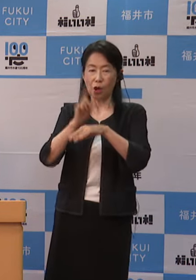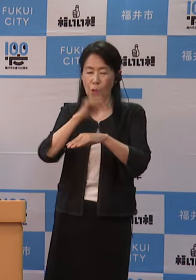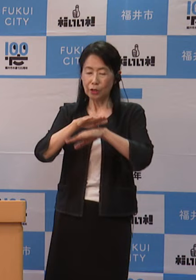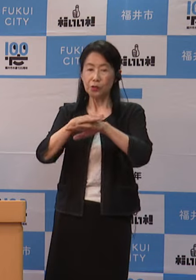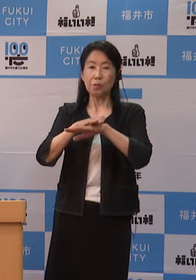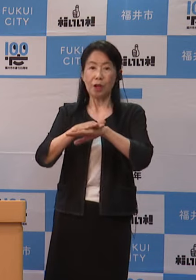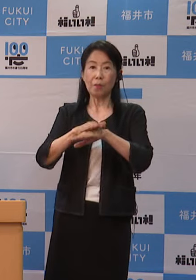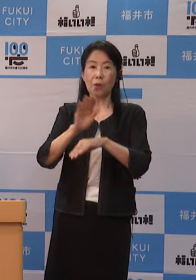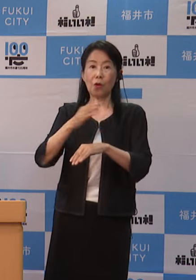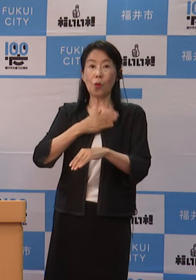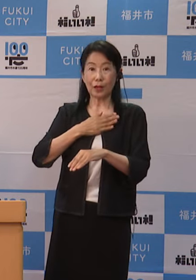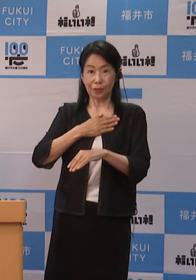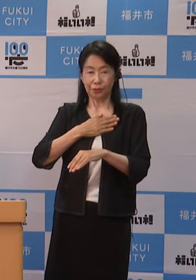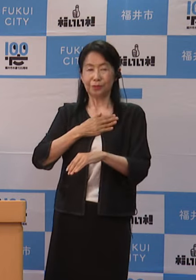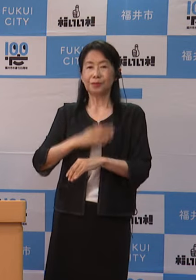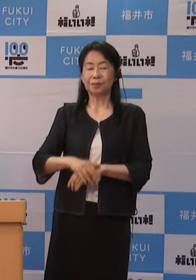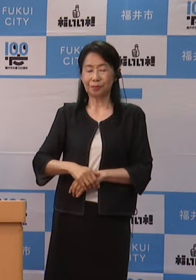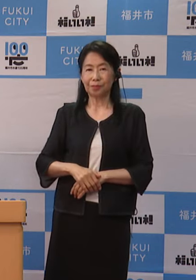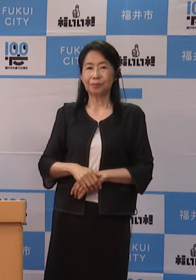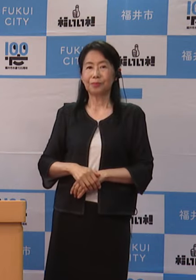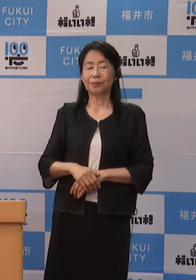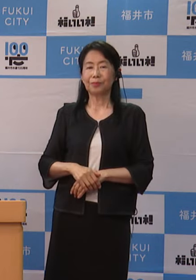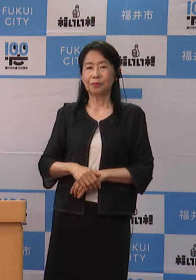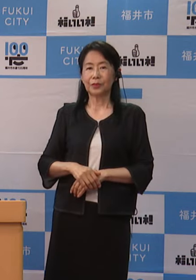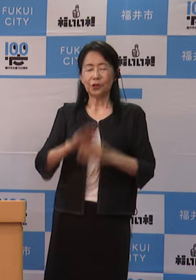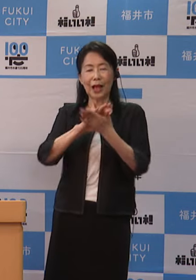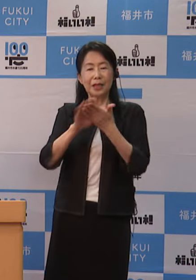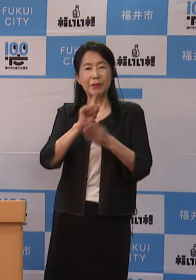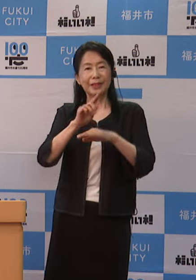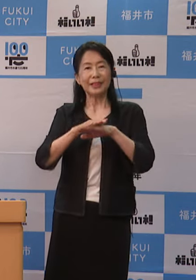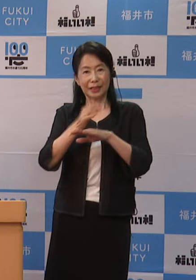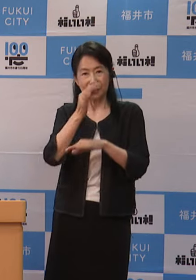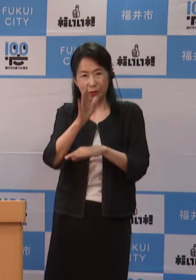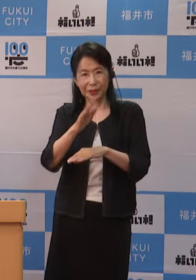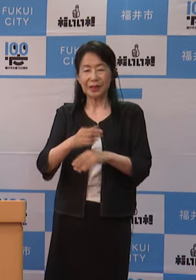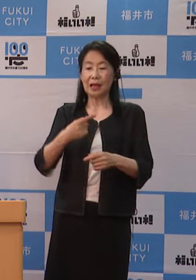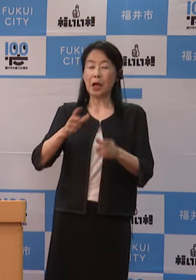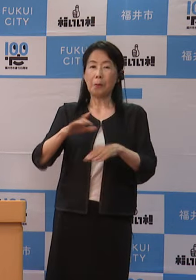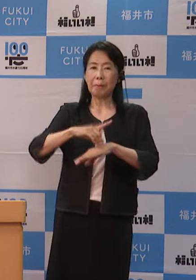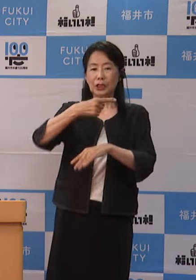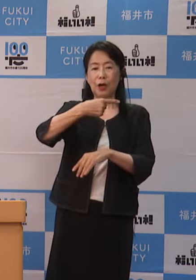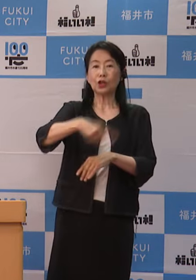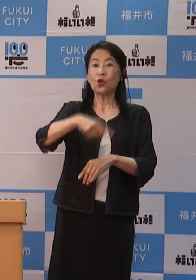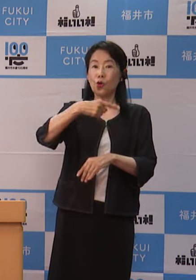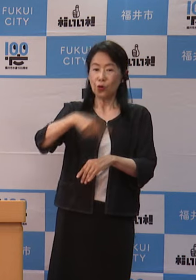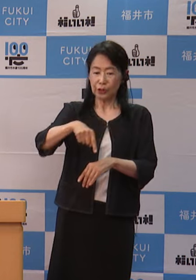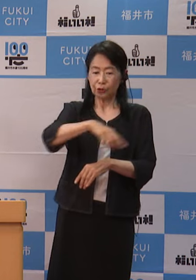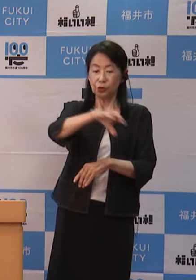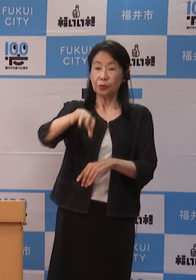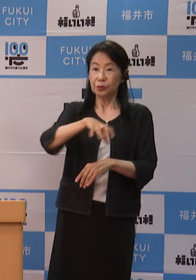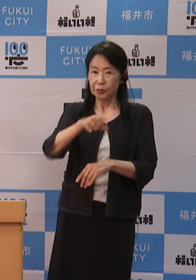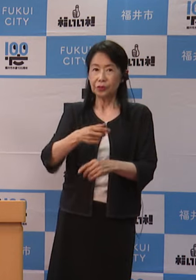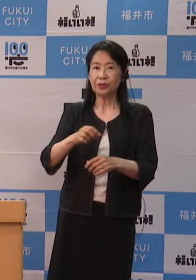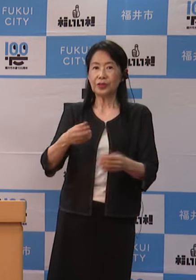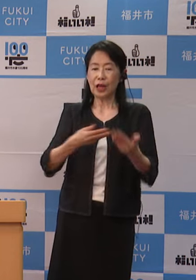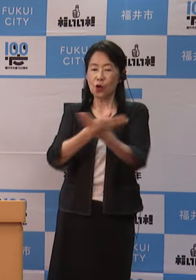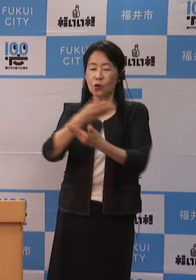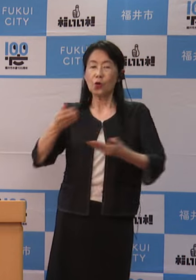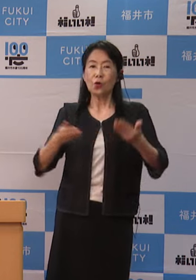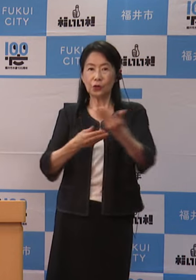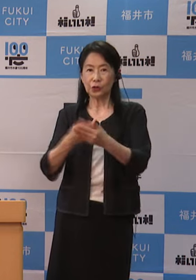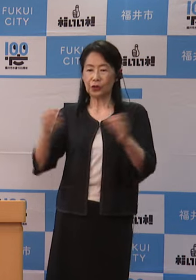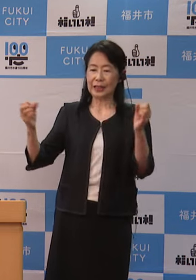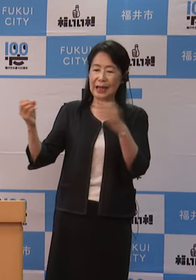ないかということ、これは漠然とした言い方ですけども、今まずは教育の分野でやり取りをしていこういきましょ